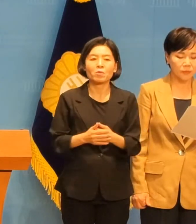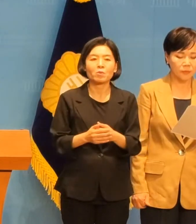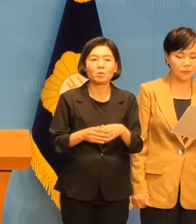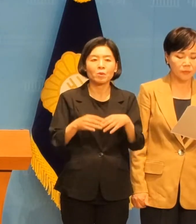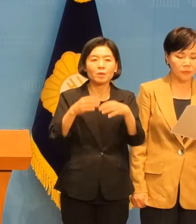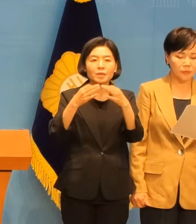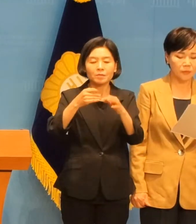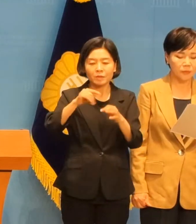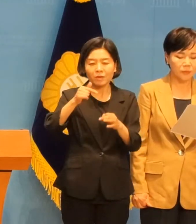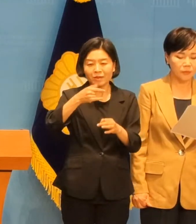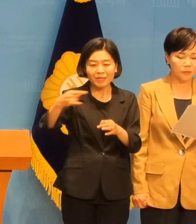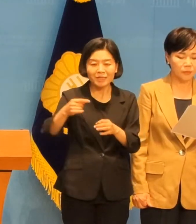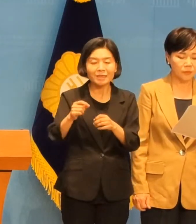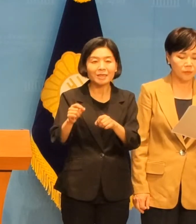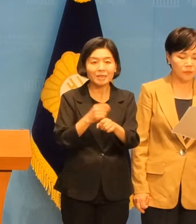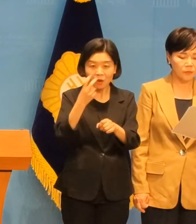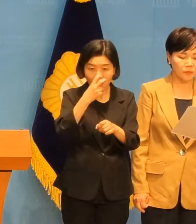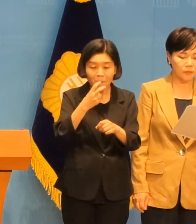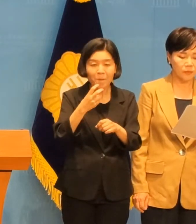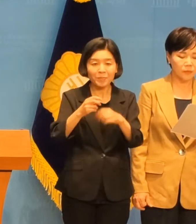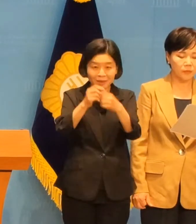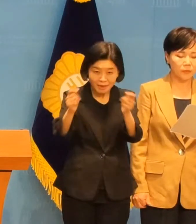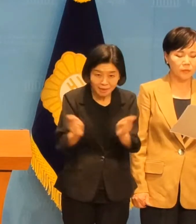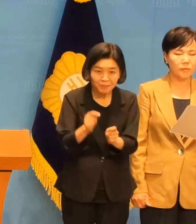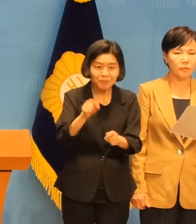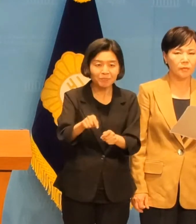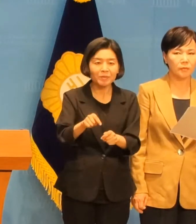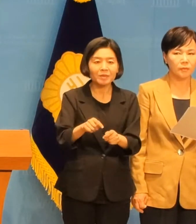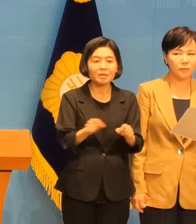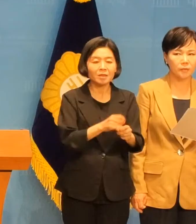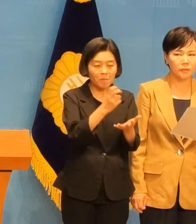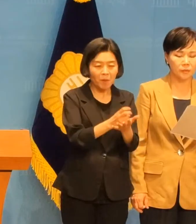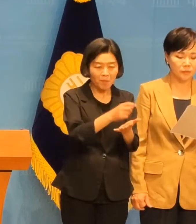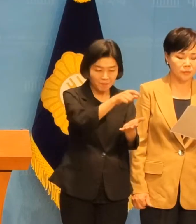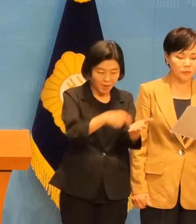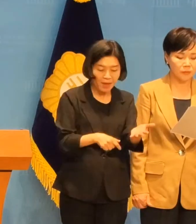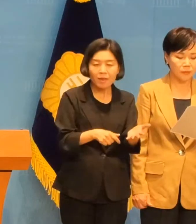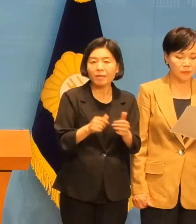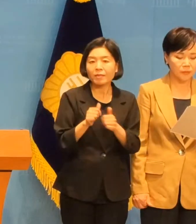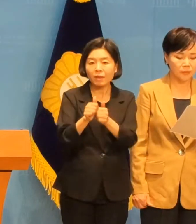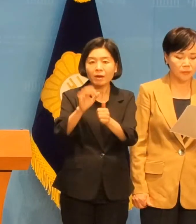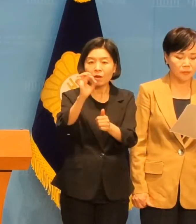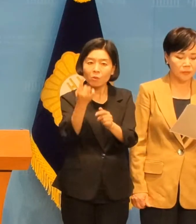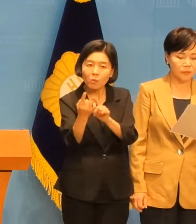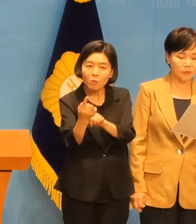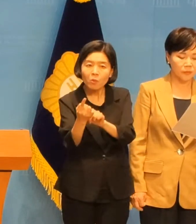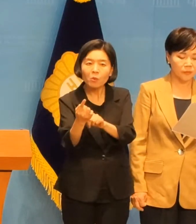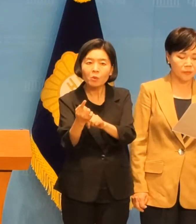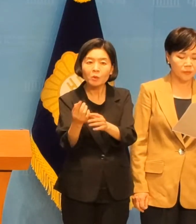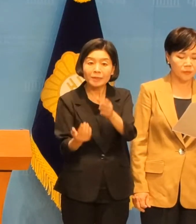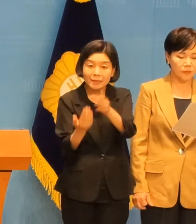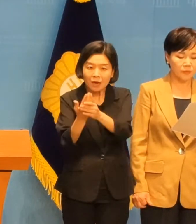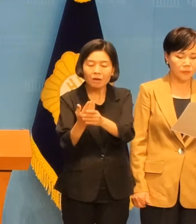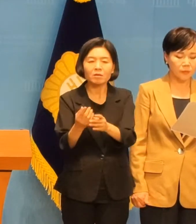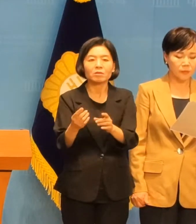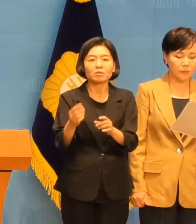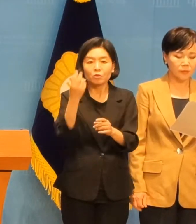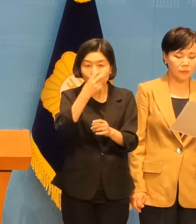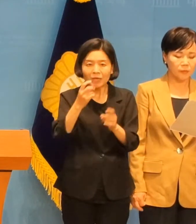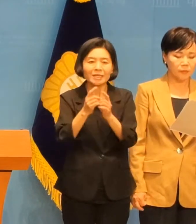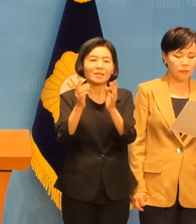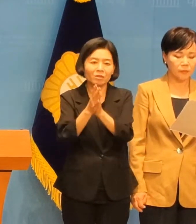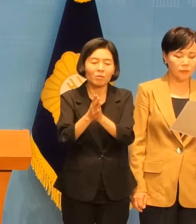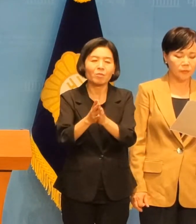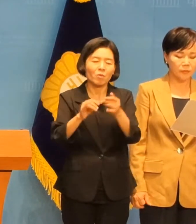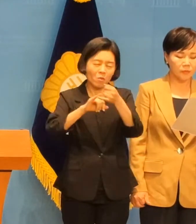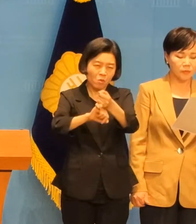즉각 특검법이 부여한 책무에 따라 오세훈 시장 사건을 직접 수사해야 할 것입니다.